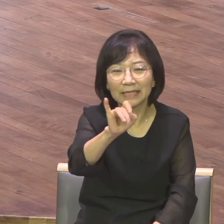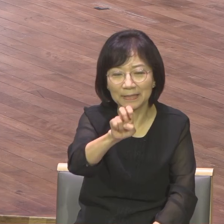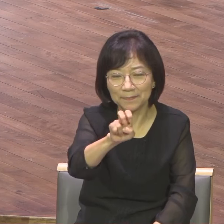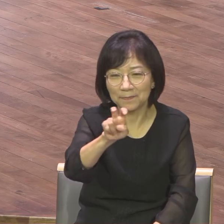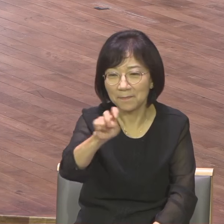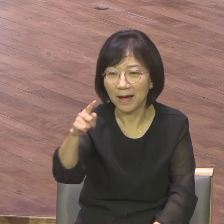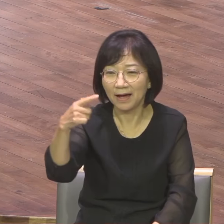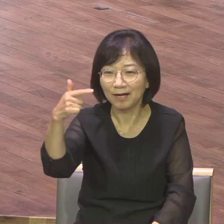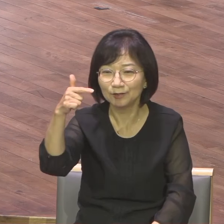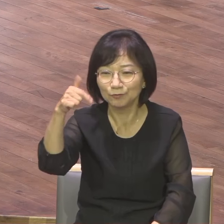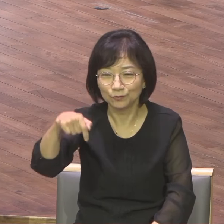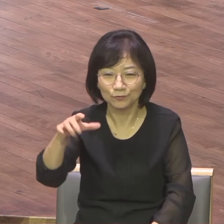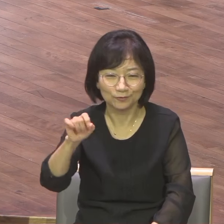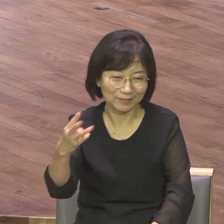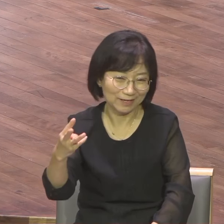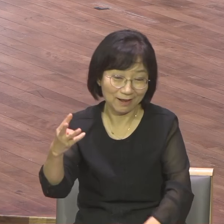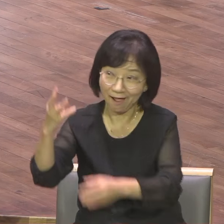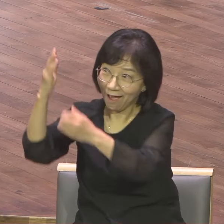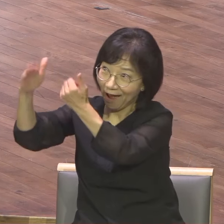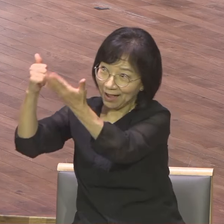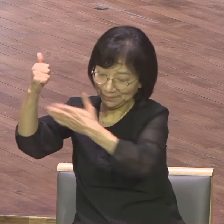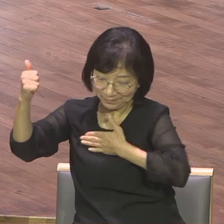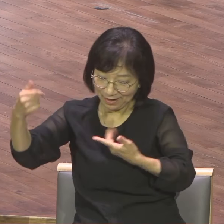하나님이 나와 함께 계신다.